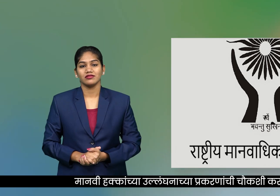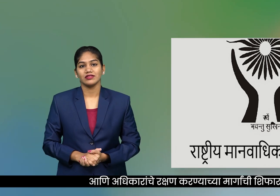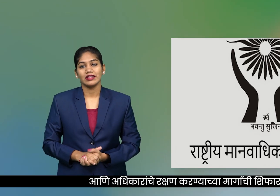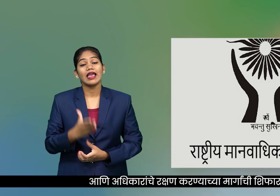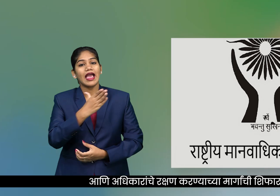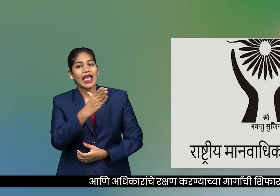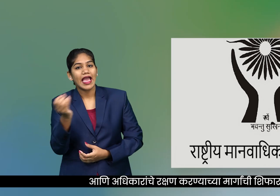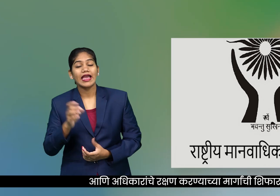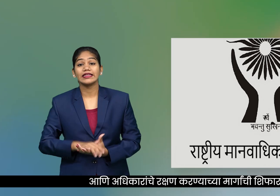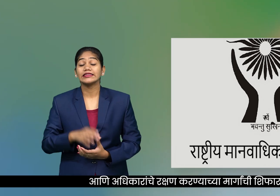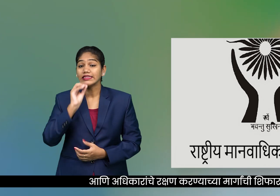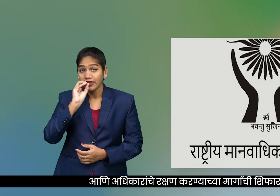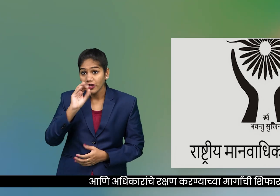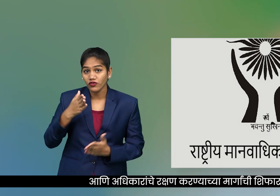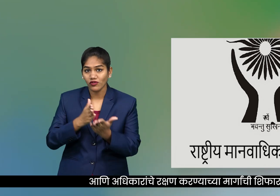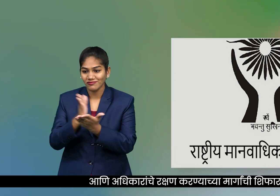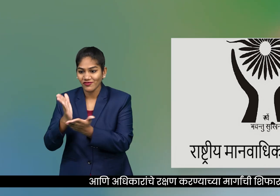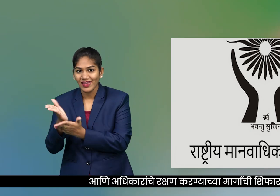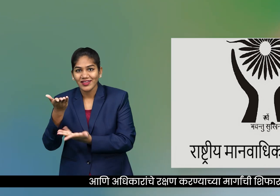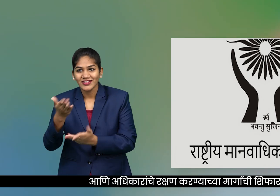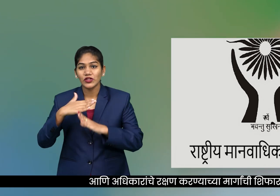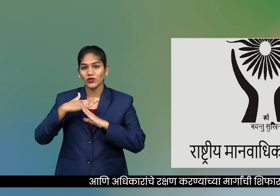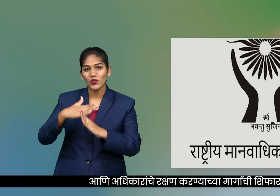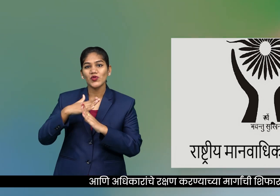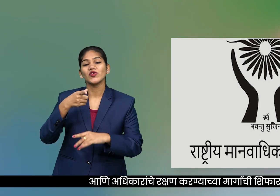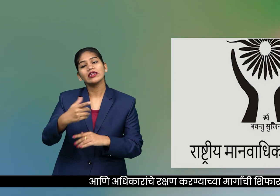आणि अधिकारांचे रक्षण करण्याच्या मार्गाची शिफारस करते.